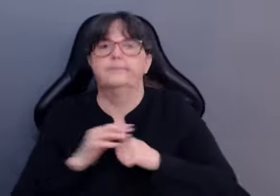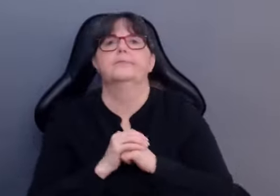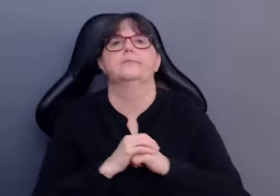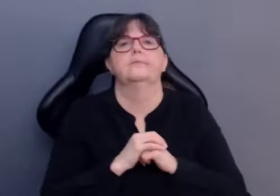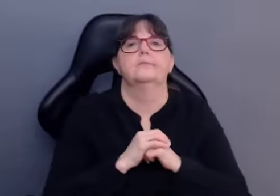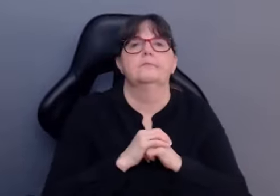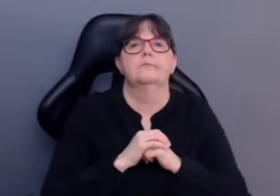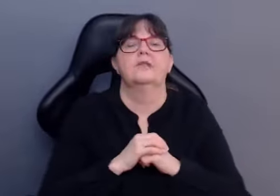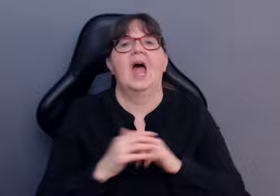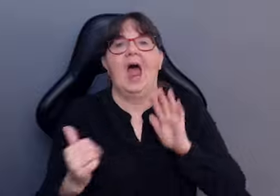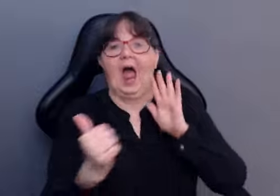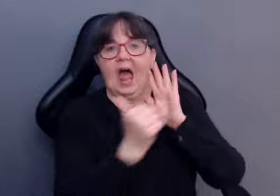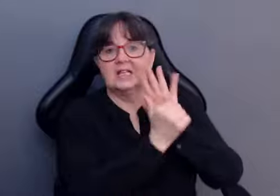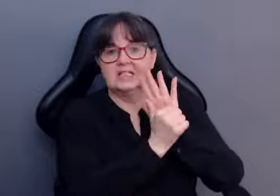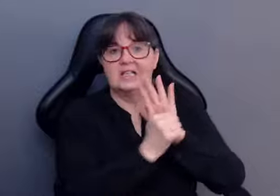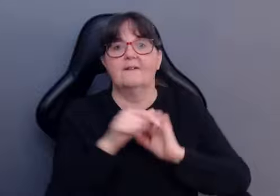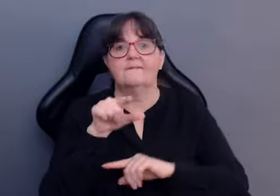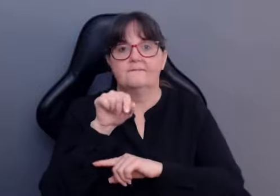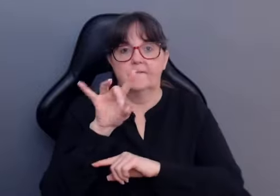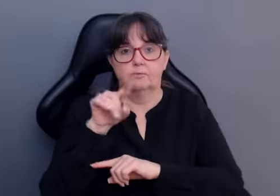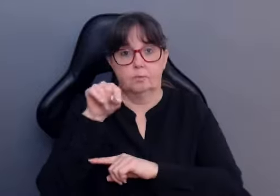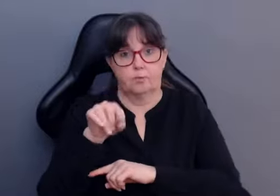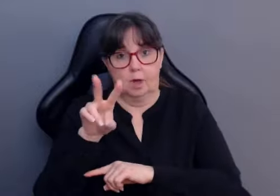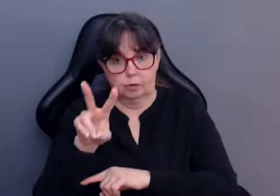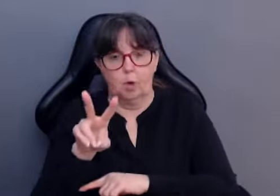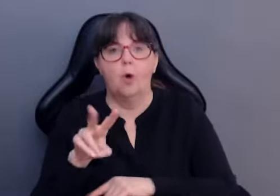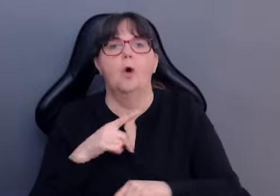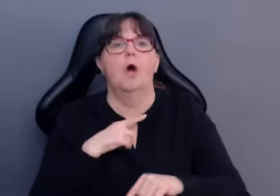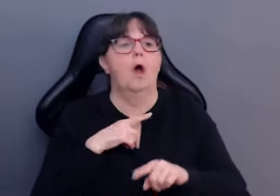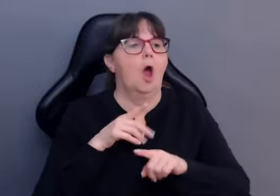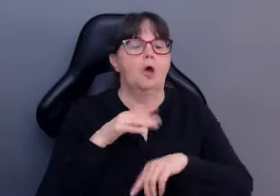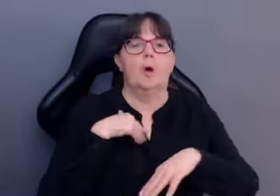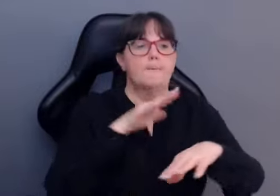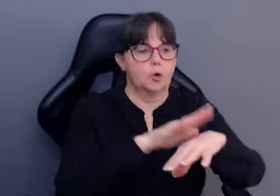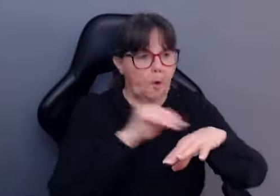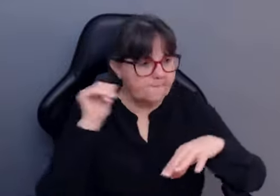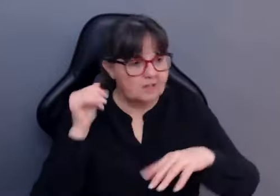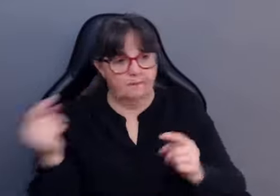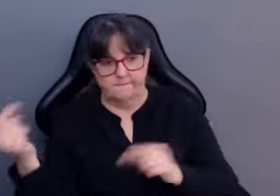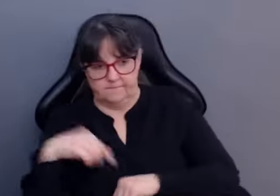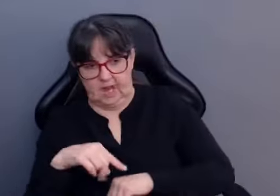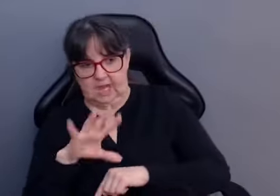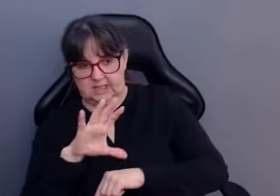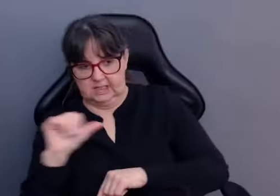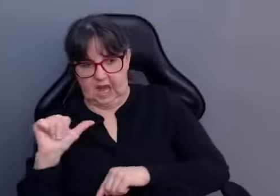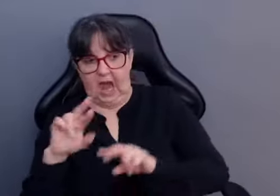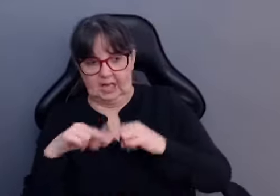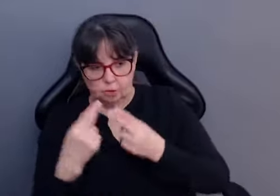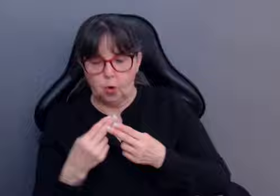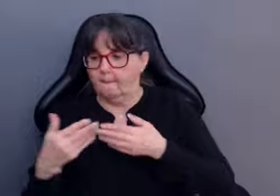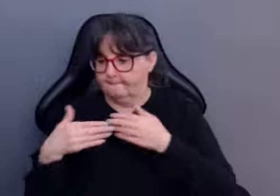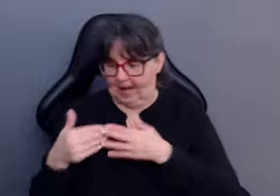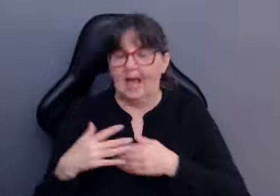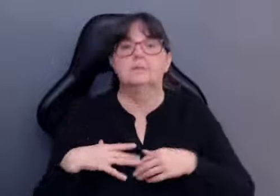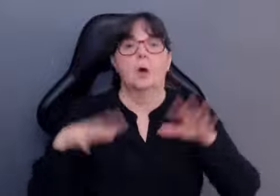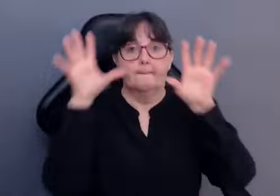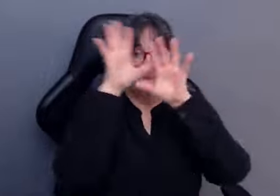Article 28.2. Convocation et lieu. Le président, le secrétaire ou